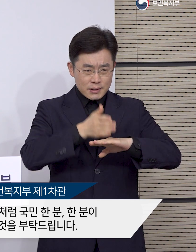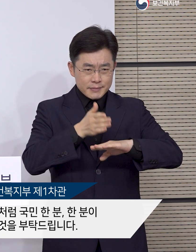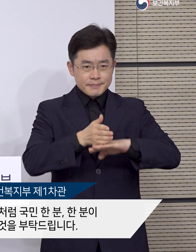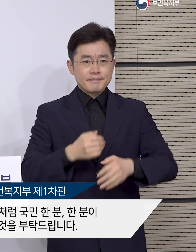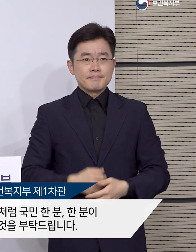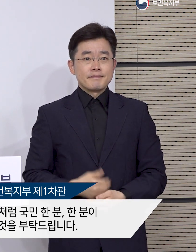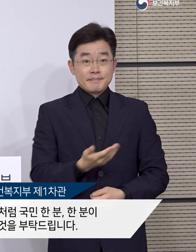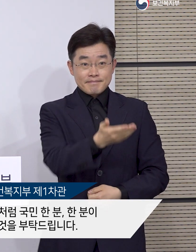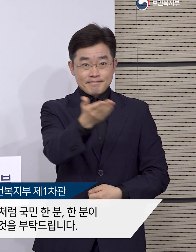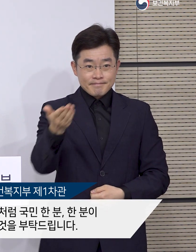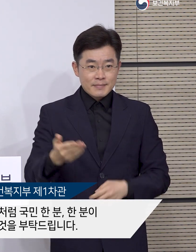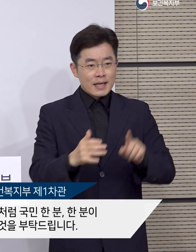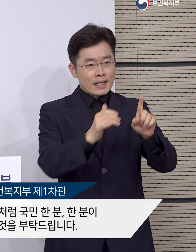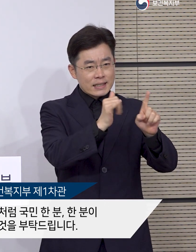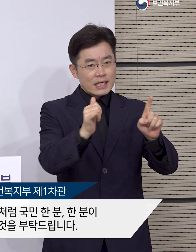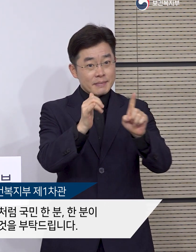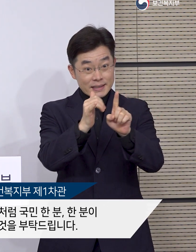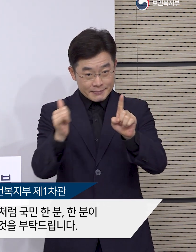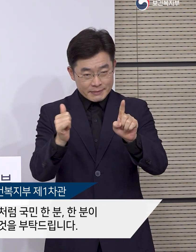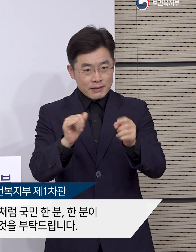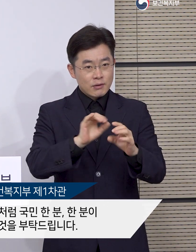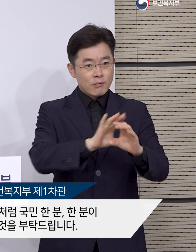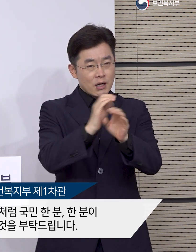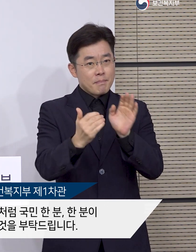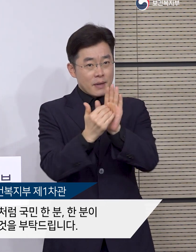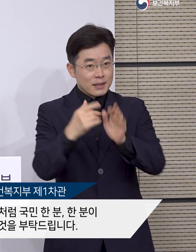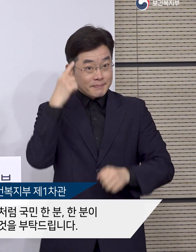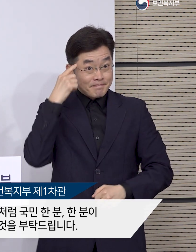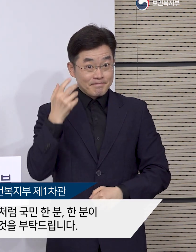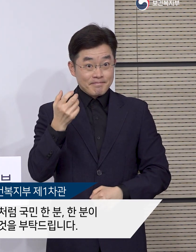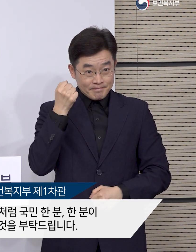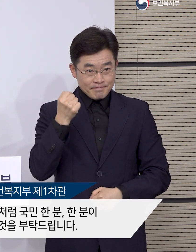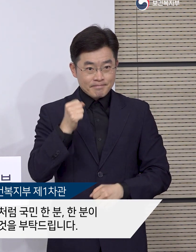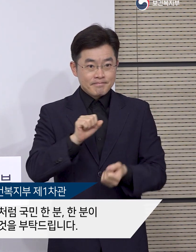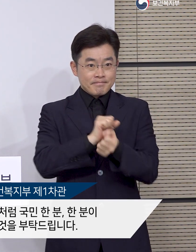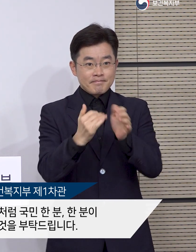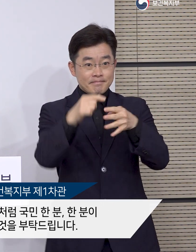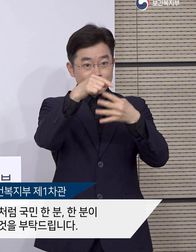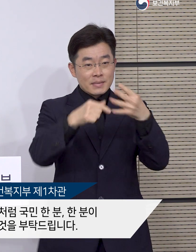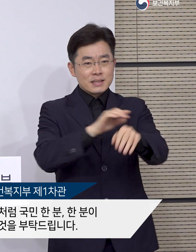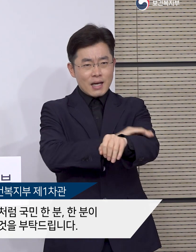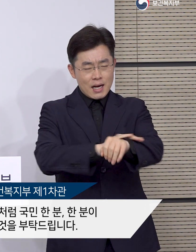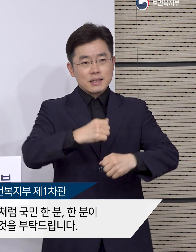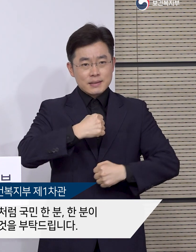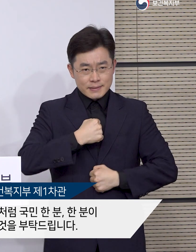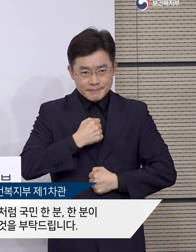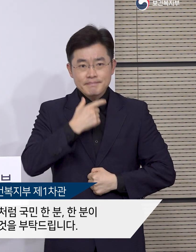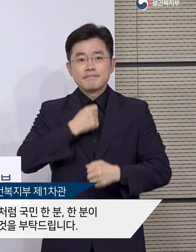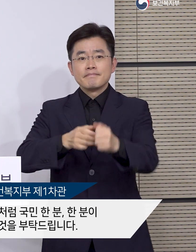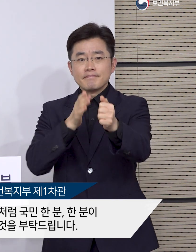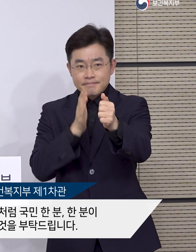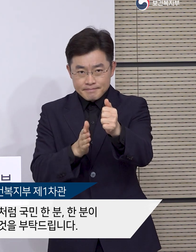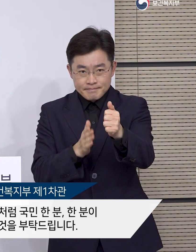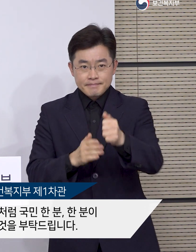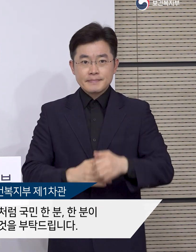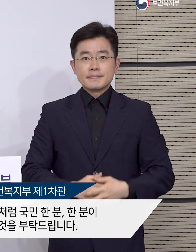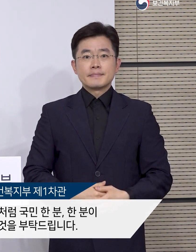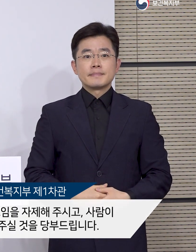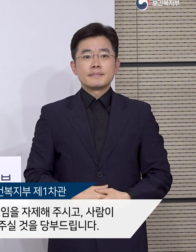국민 한 분 한 분이 방역의 주체로서 방역 수칙을 철저히 지켜주실 것을